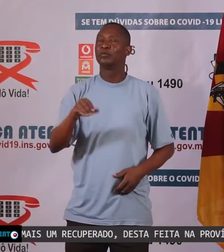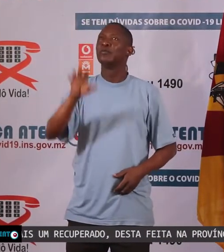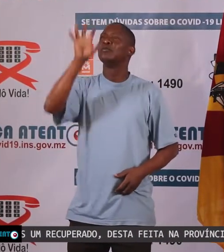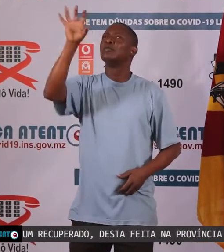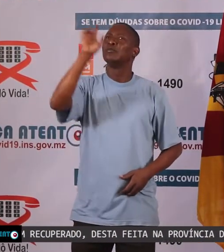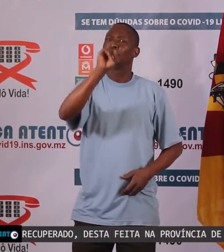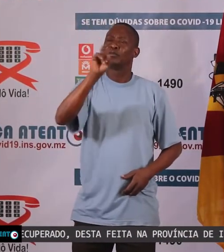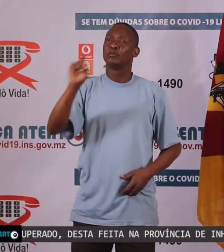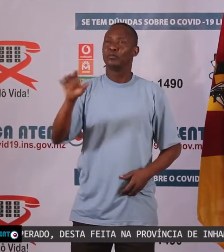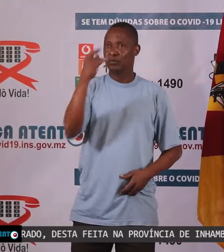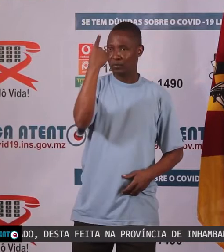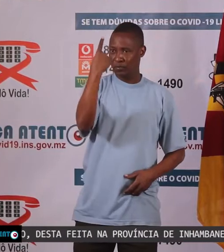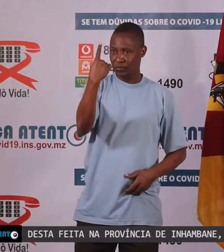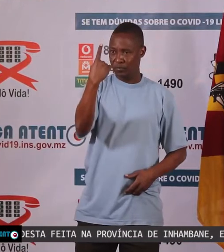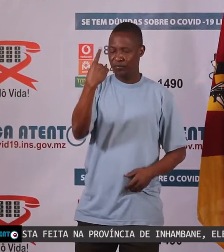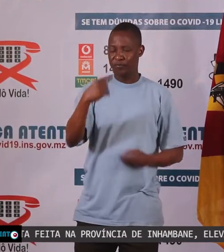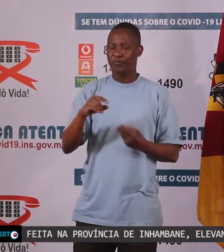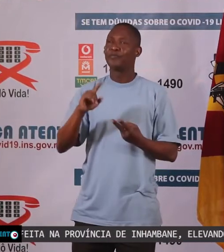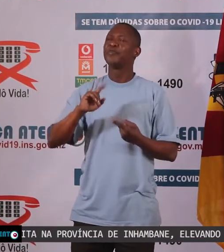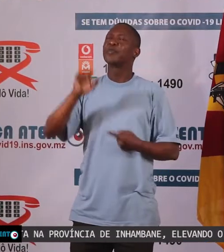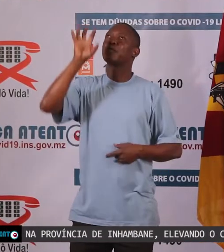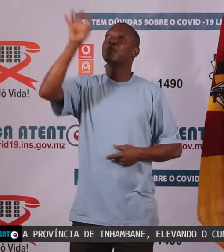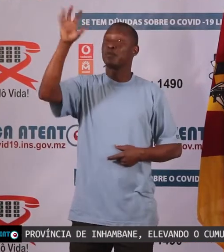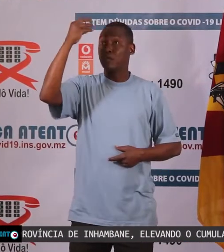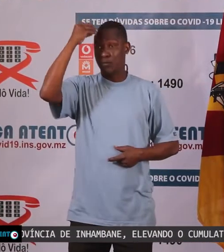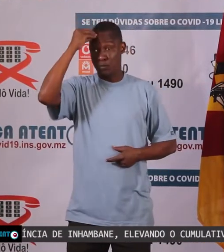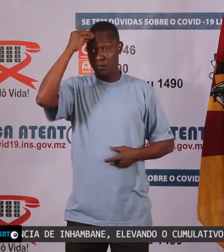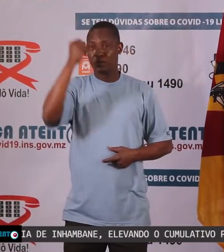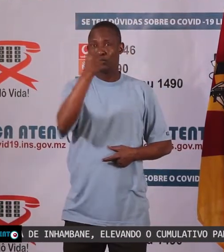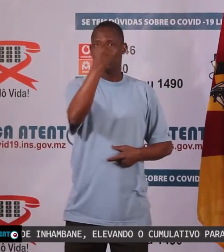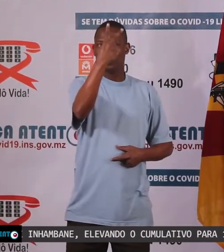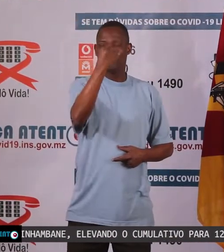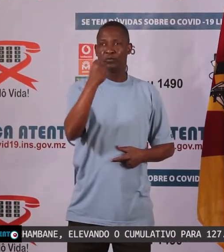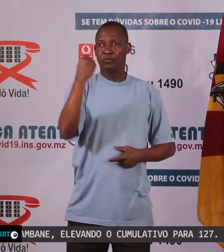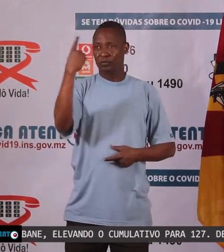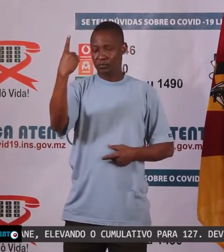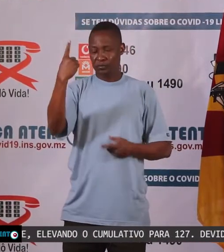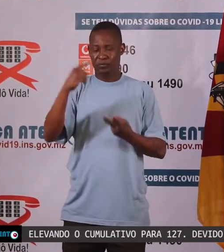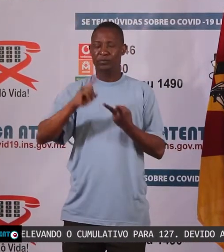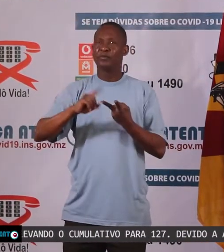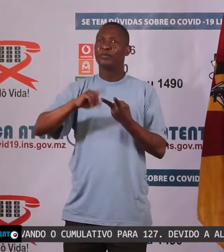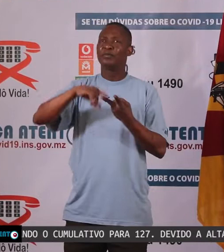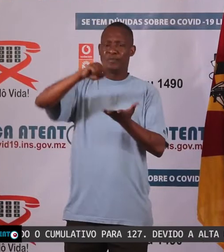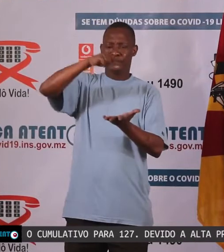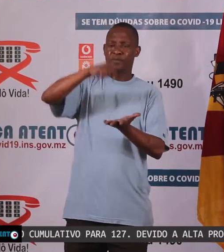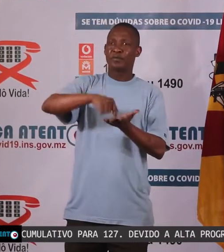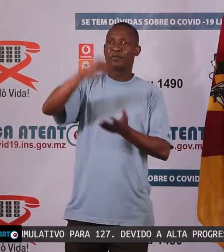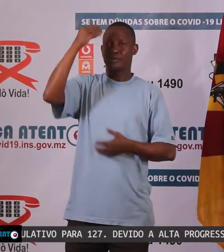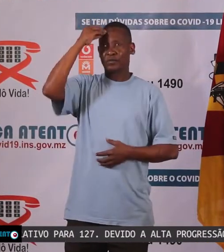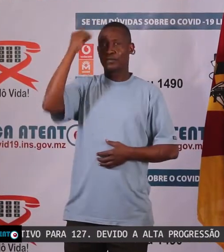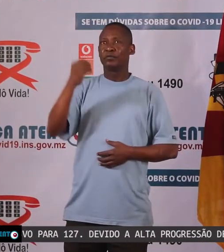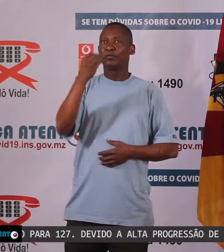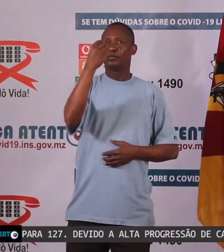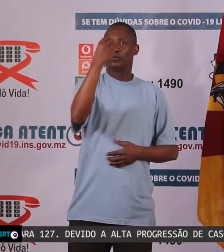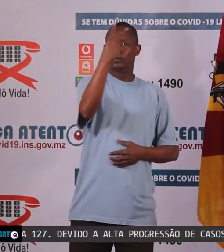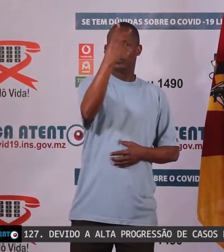Gaza, 21 amostras da província de Maputo e 291 amostras da cidade de Maputo.